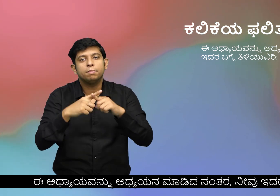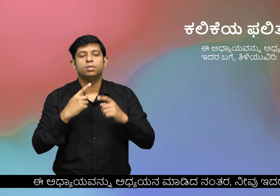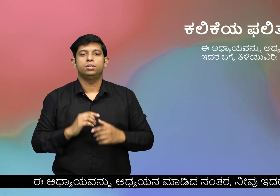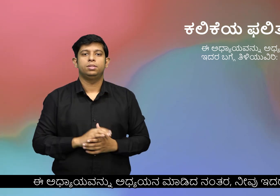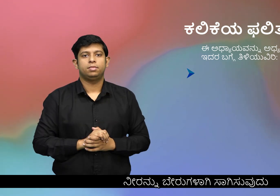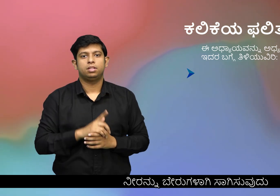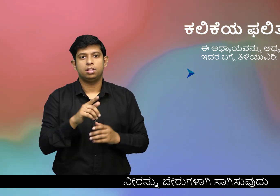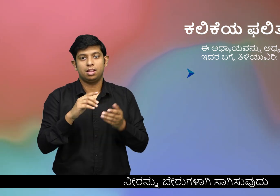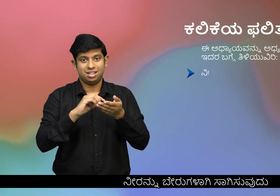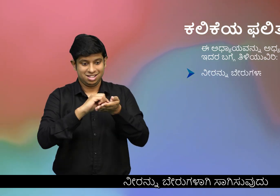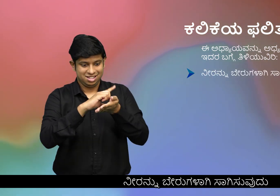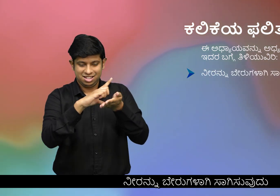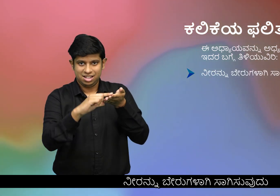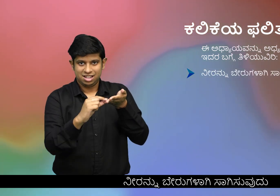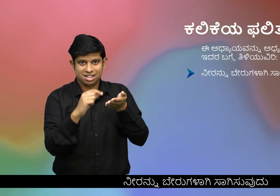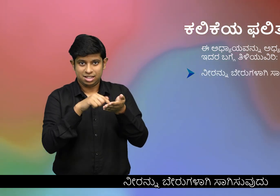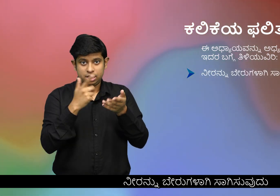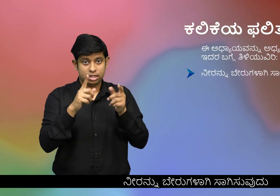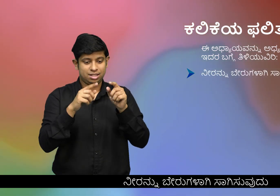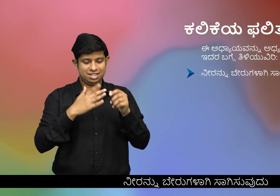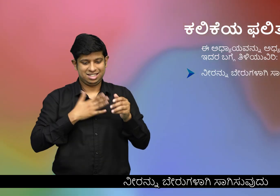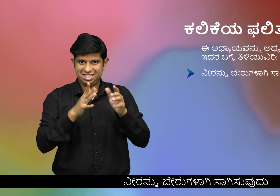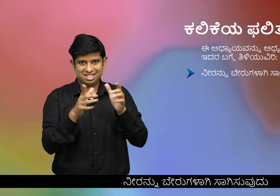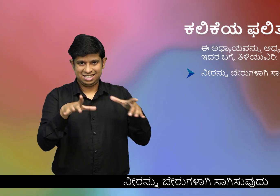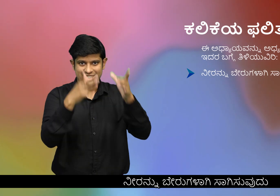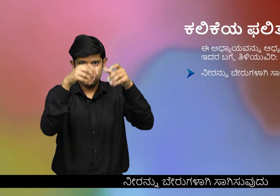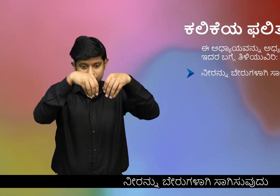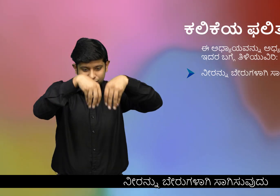ತಿಳಿಯುವಿರಿ. ನೀರನ್ನು ಬೇರುಗಳಾಗಿ ಸಾಗಿಸುವುದು.